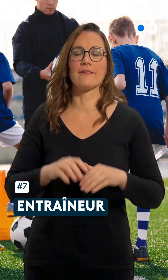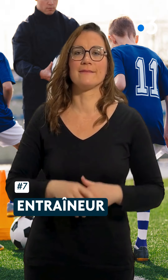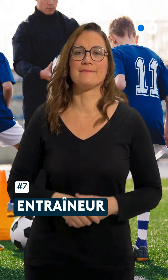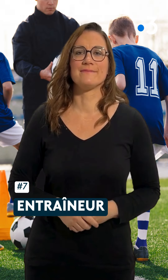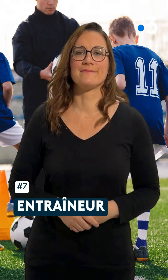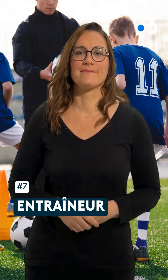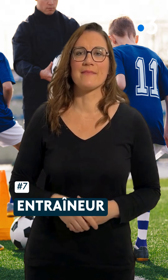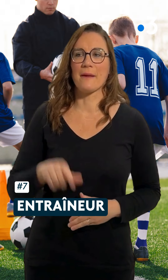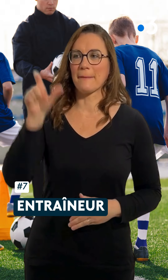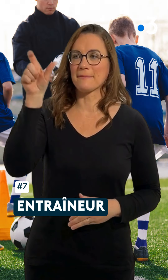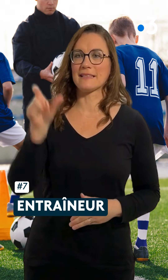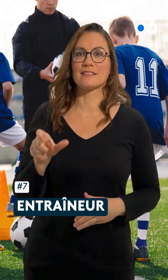Entraîneur.